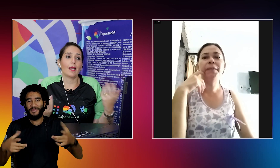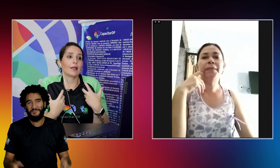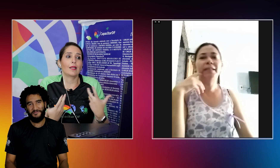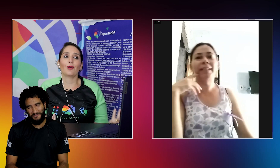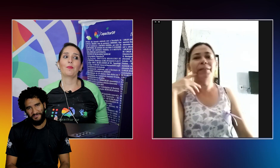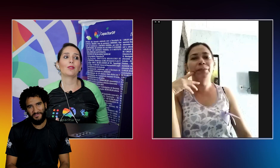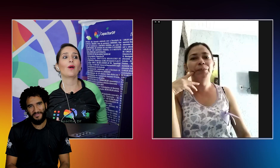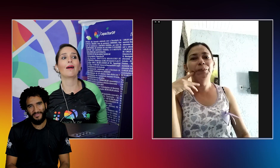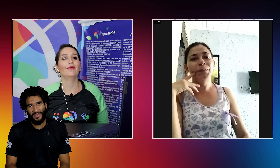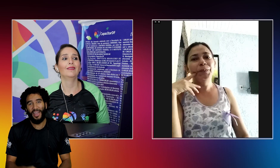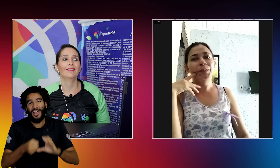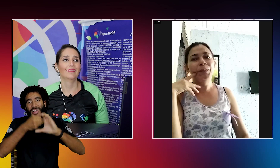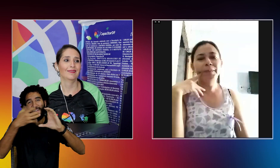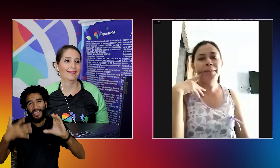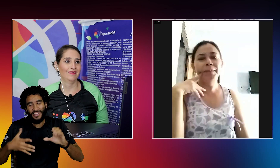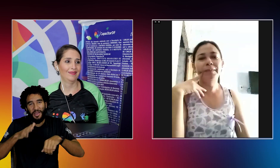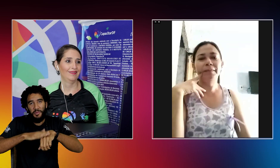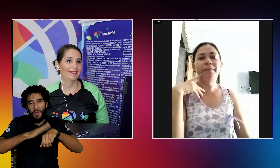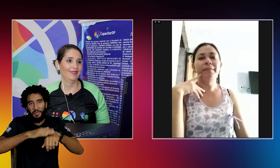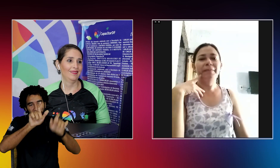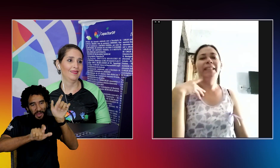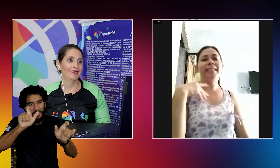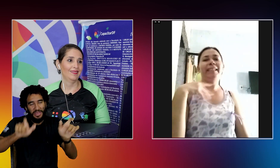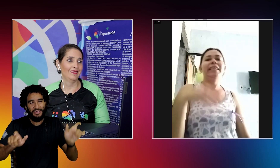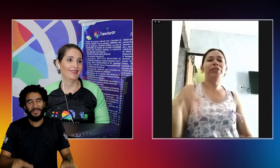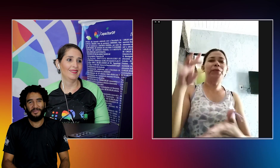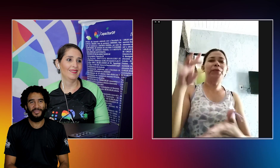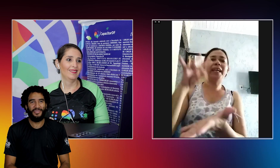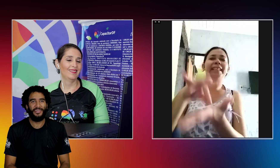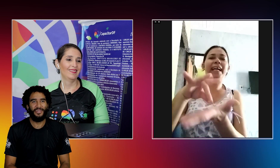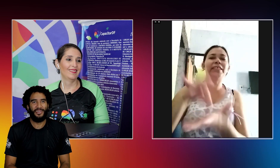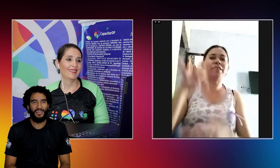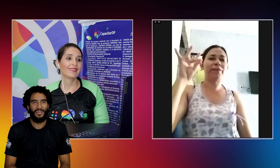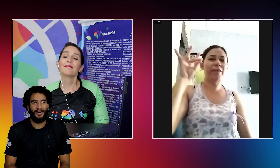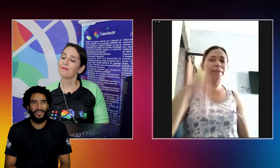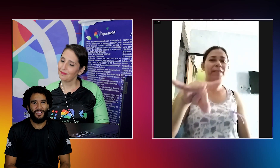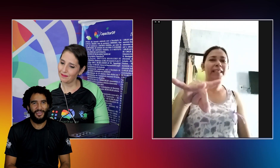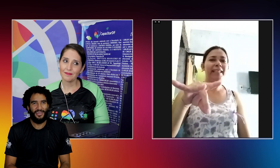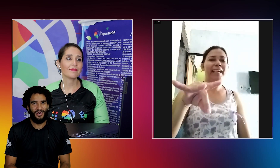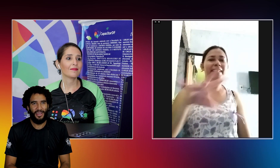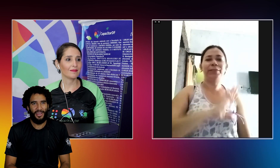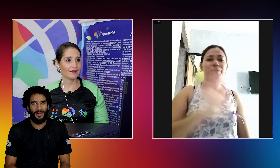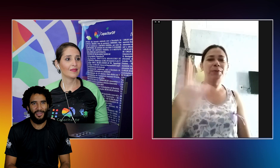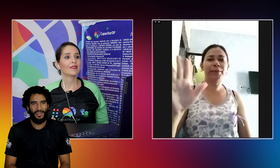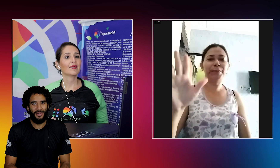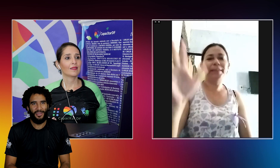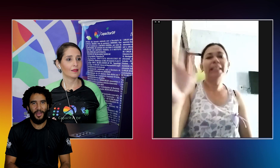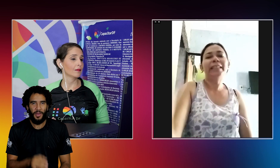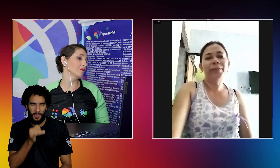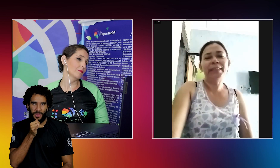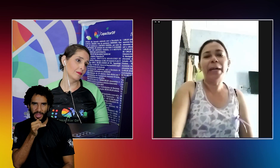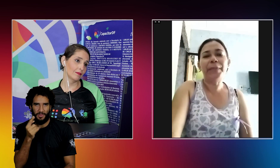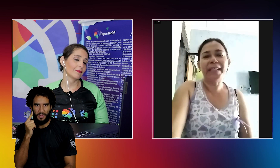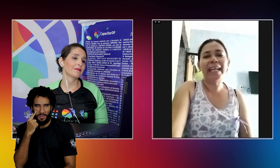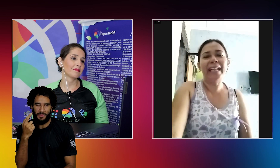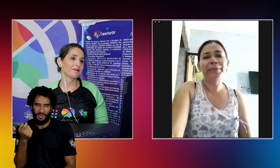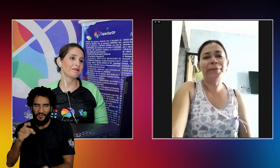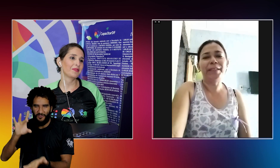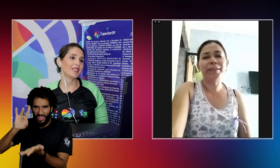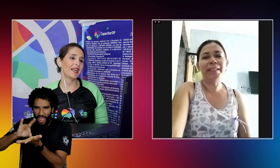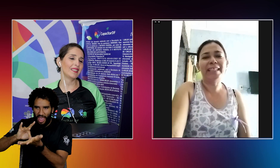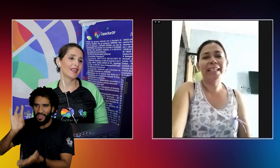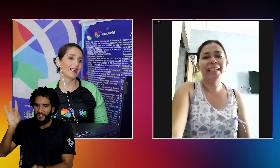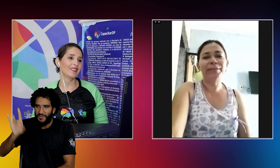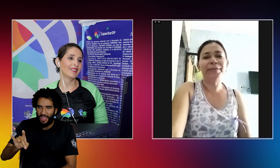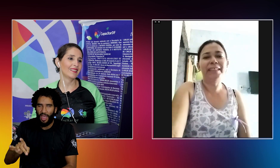é característica pessoal. Tipo, verdade, a gente só faz verdade, pronto. Então tá, obrigada, professora.